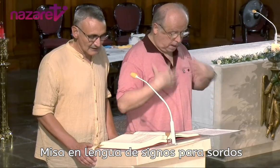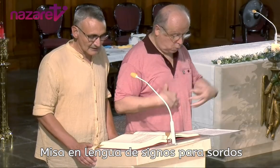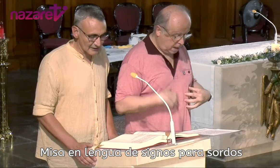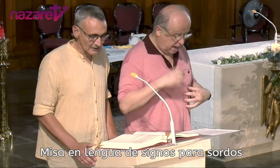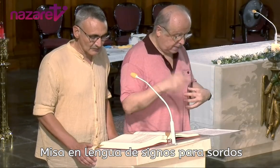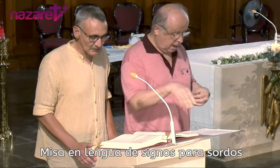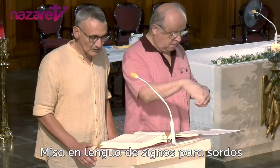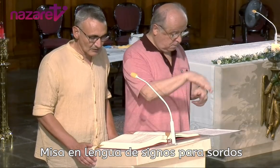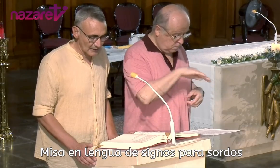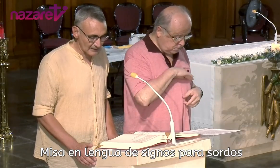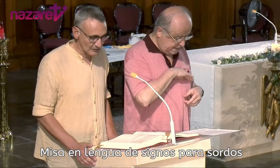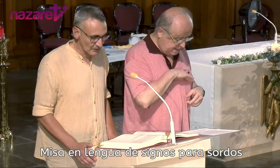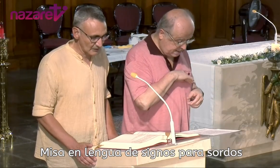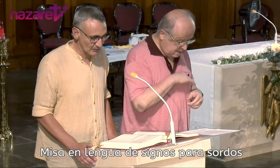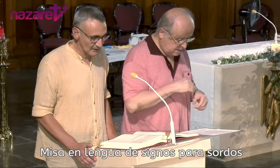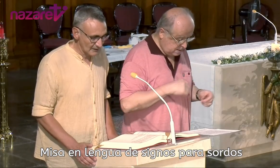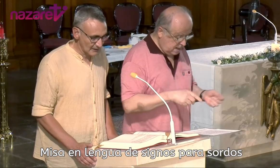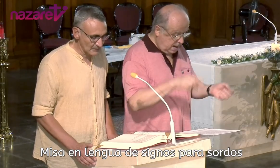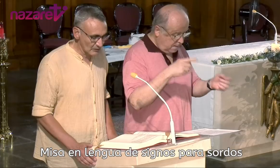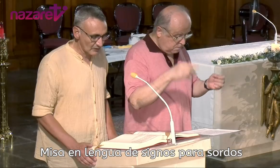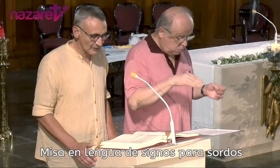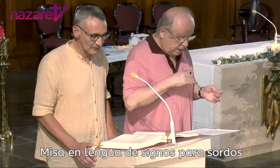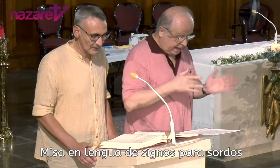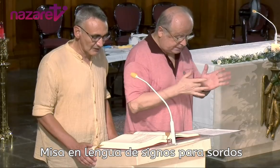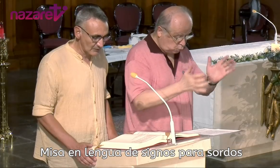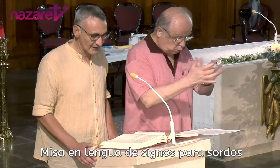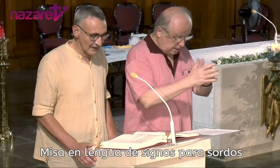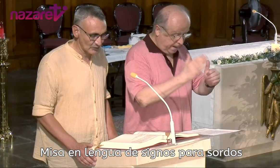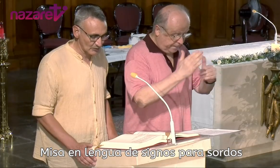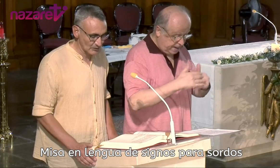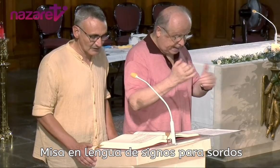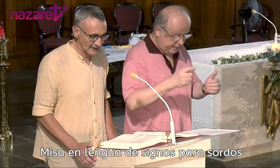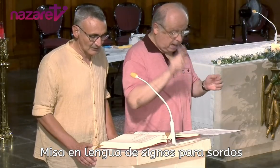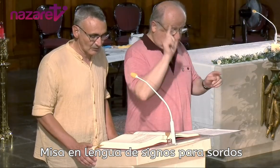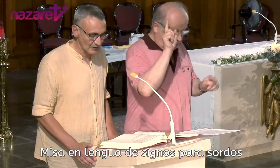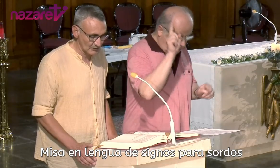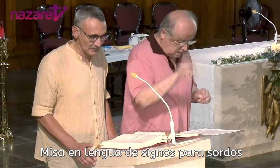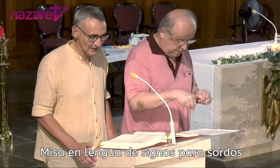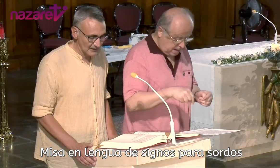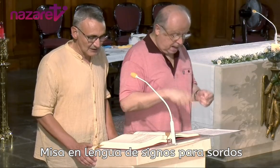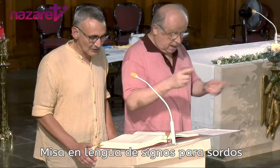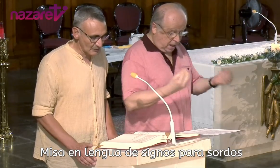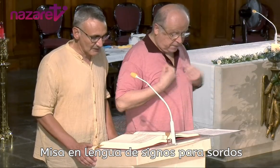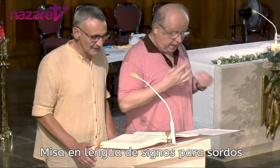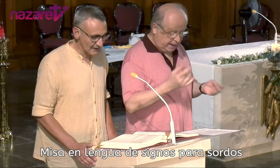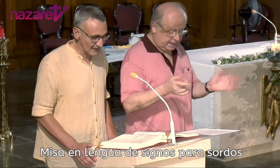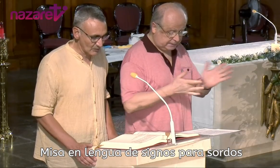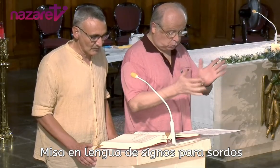quien resucitó al Señor Jesús también nos resucitará a nosotros con Jesús y nos presentará con